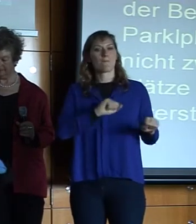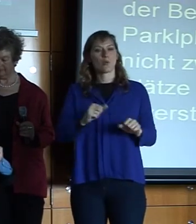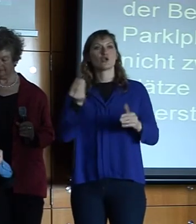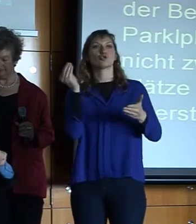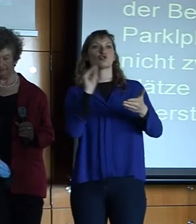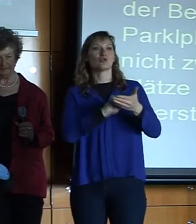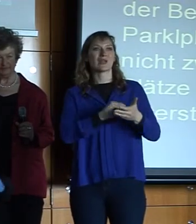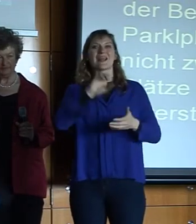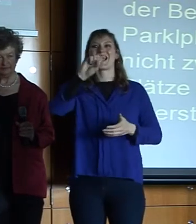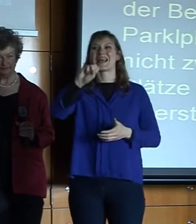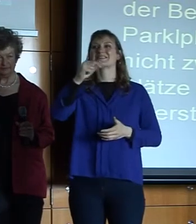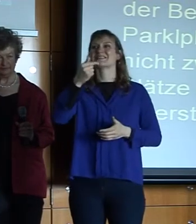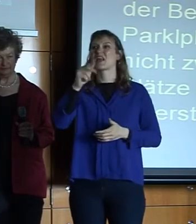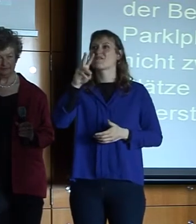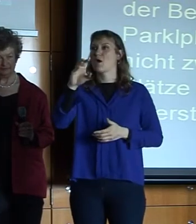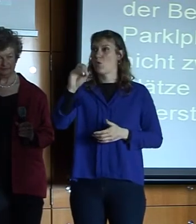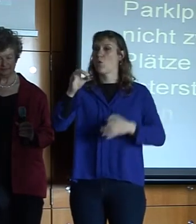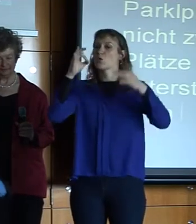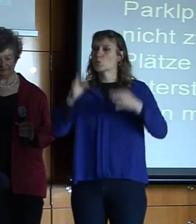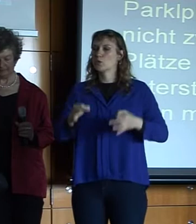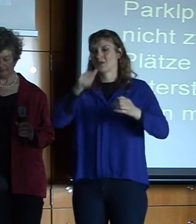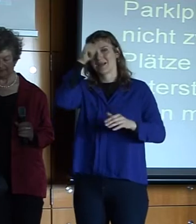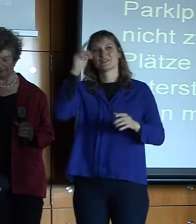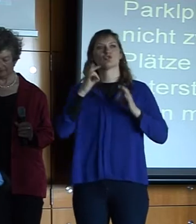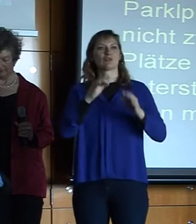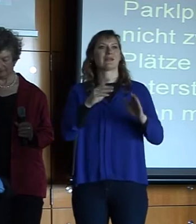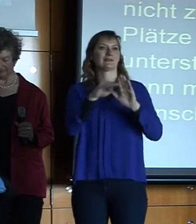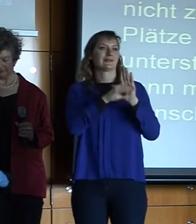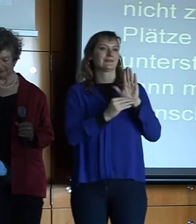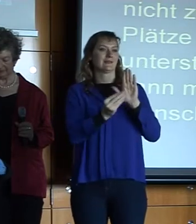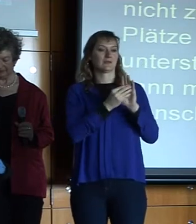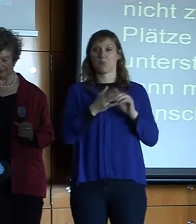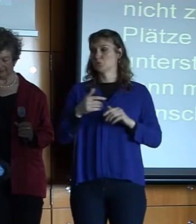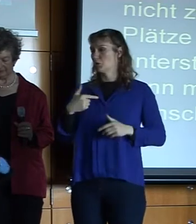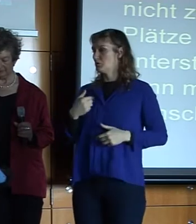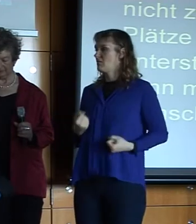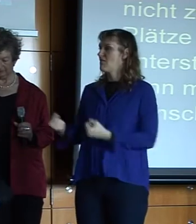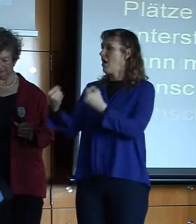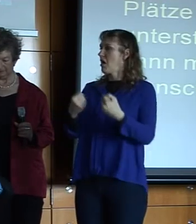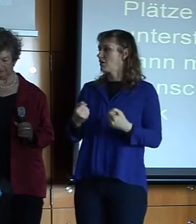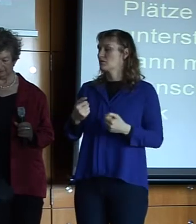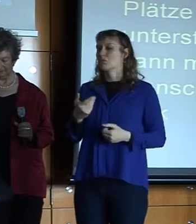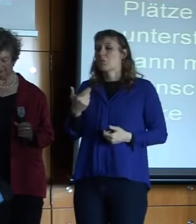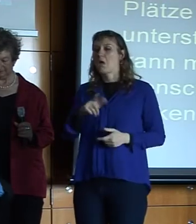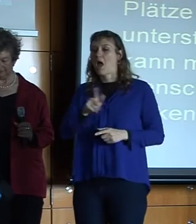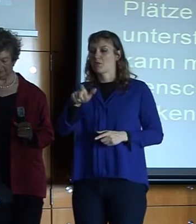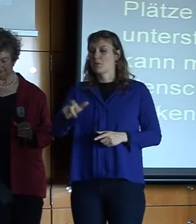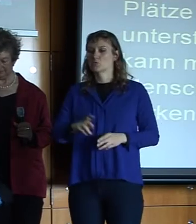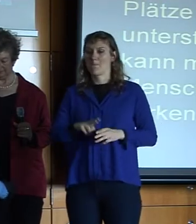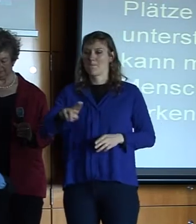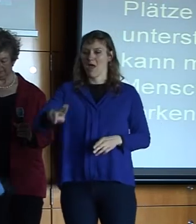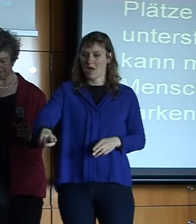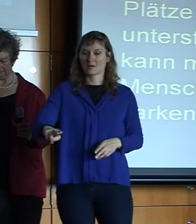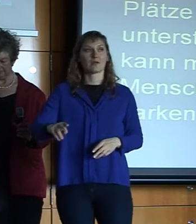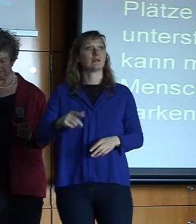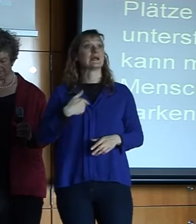steht StVO, hier gilt die StVO. Wenn ich allerdings mit meinem Auto einen Nichtberechtigten blockiere, dann bin ich dran,